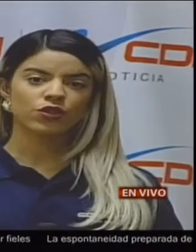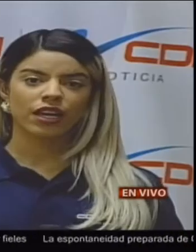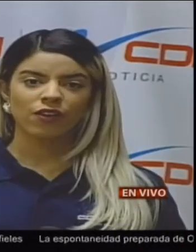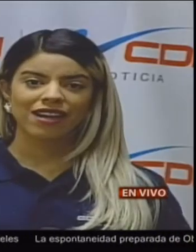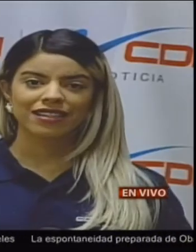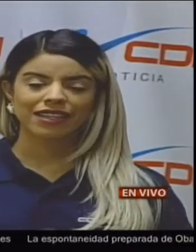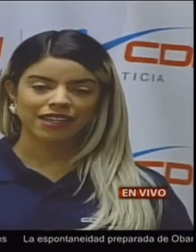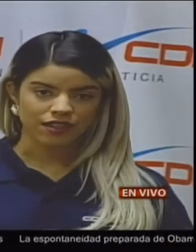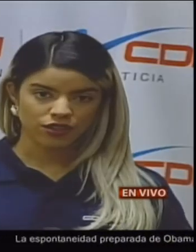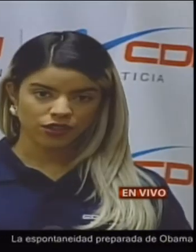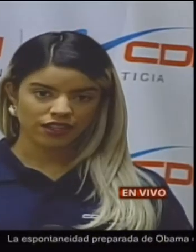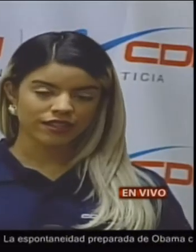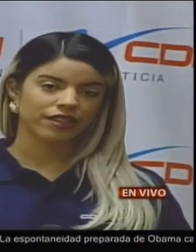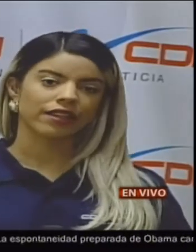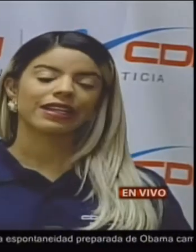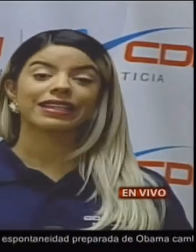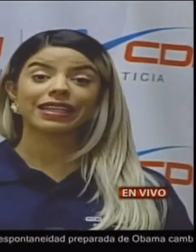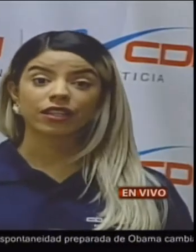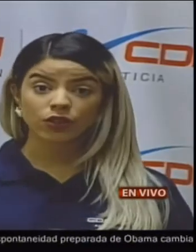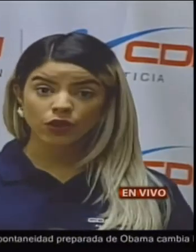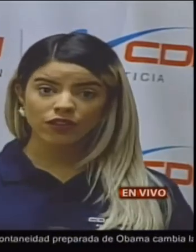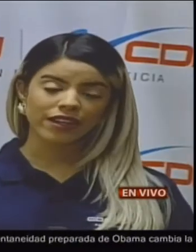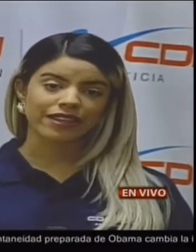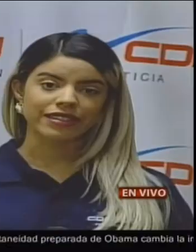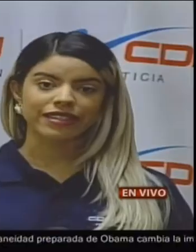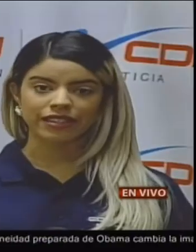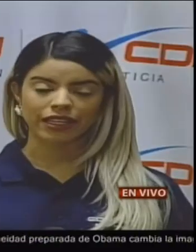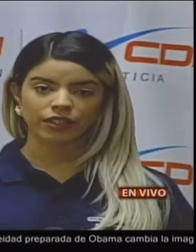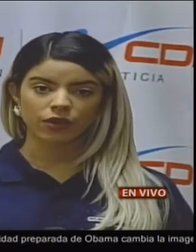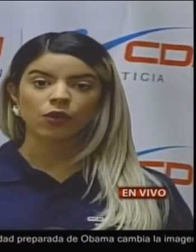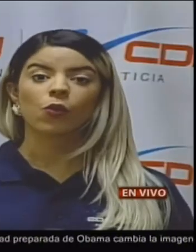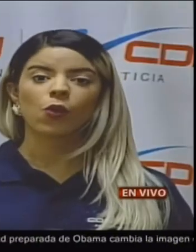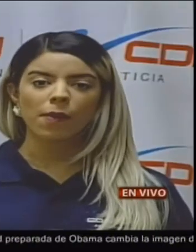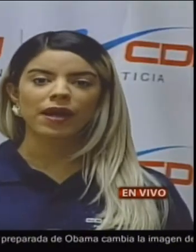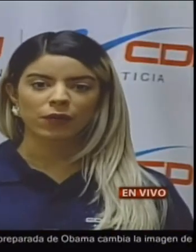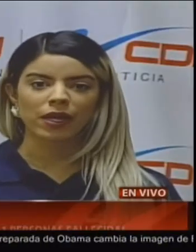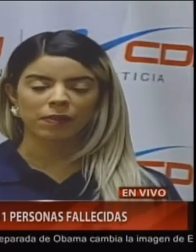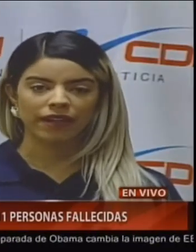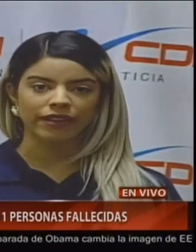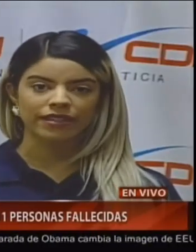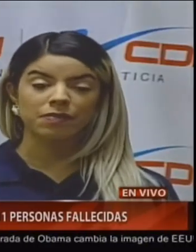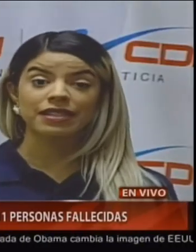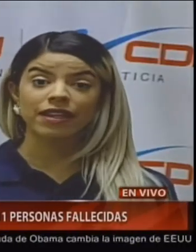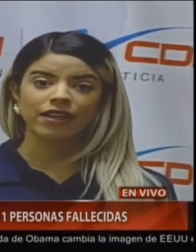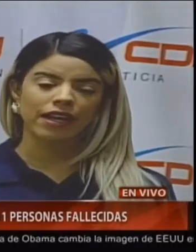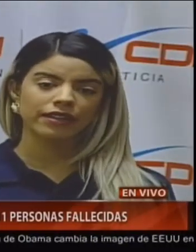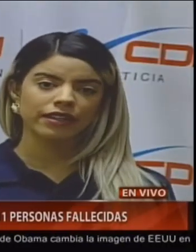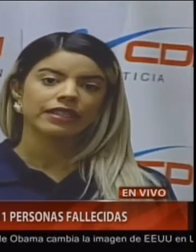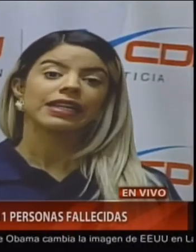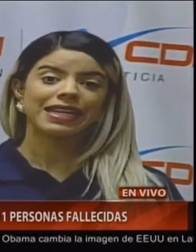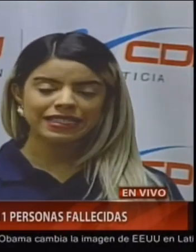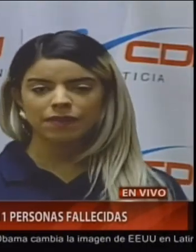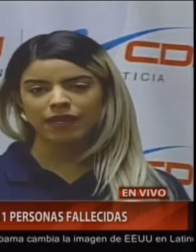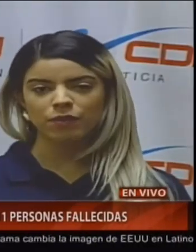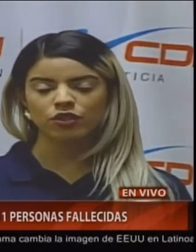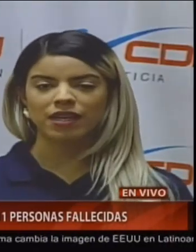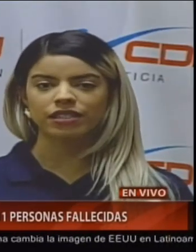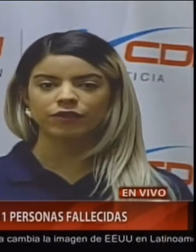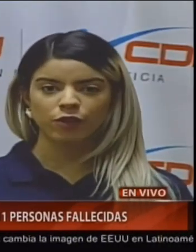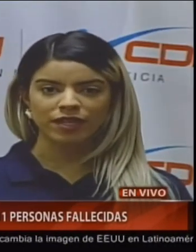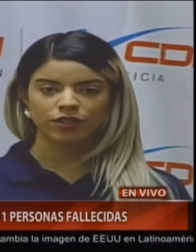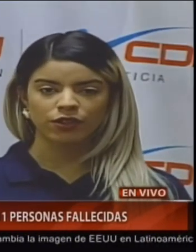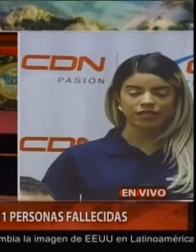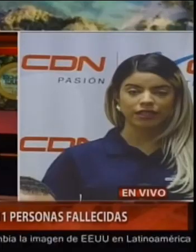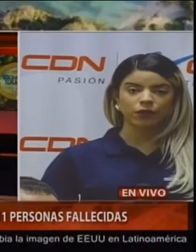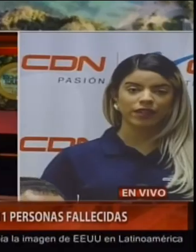Bueno, ahí escucharon las declaraciones del director. Este centro, Juan Manuel Méndez. Más adelante les llevaremos